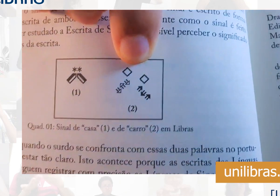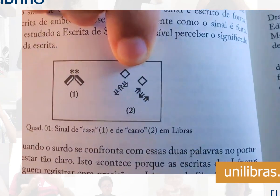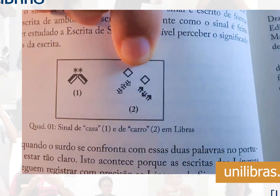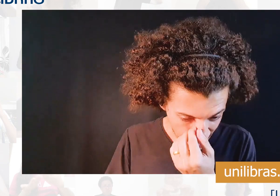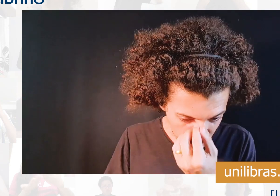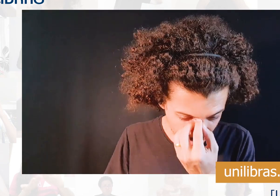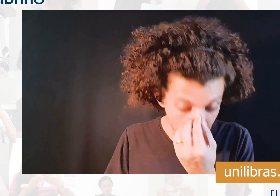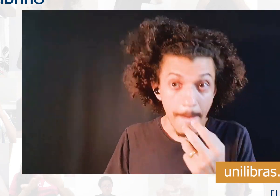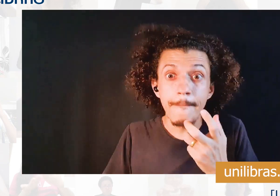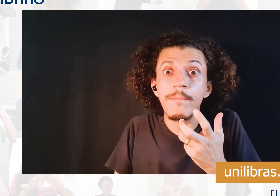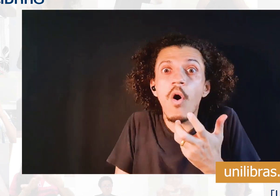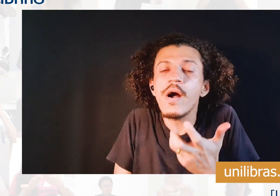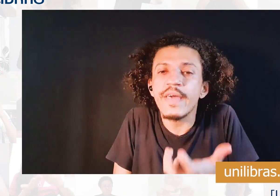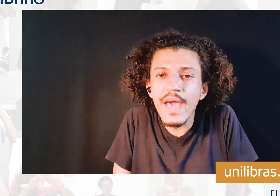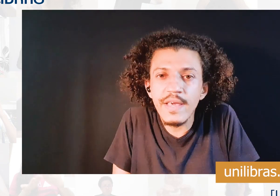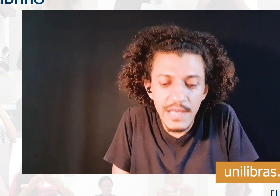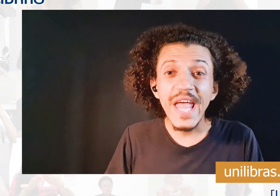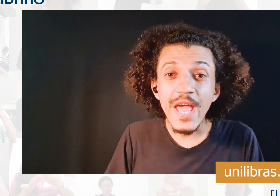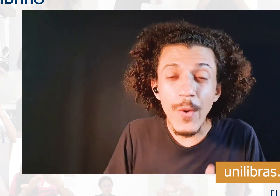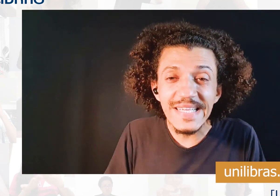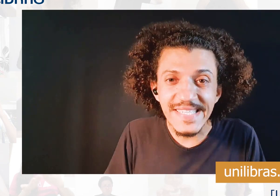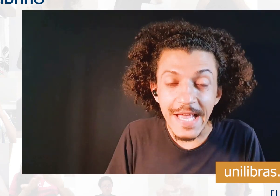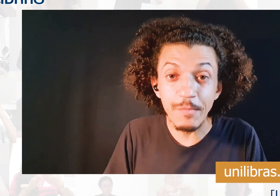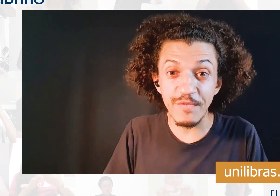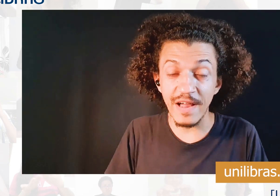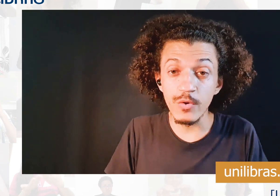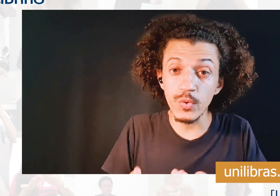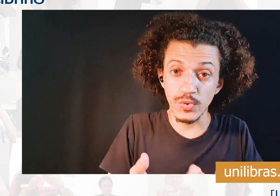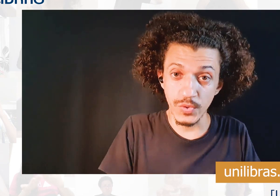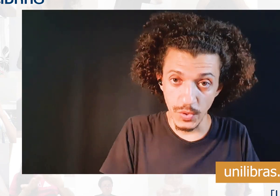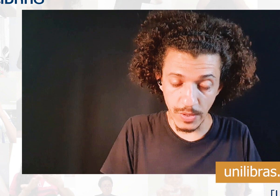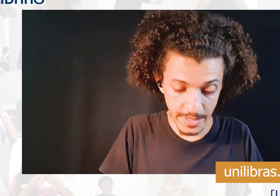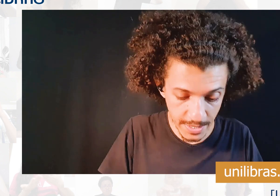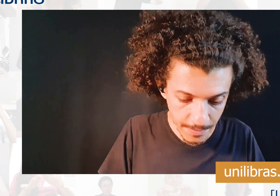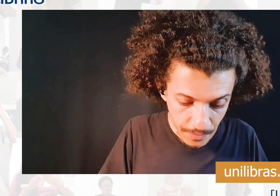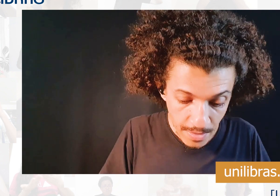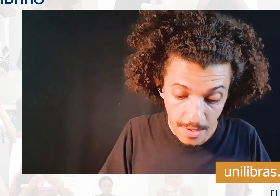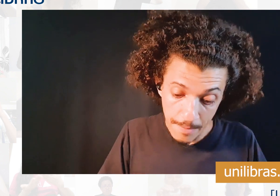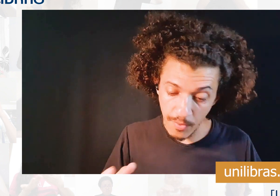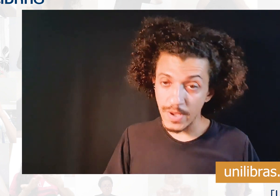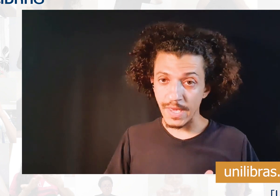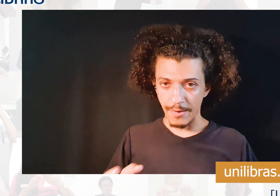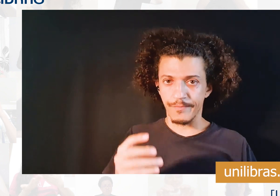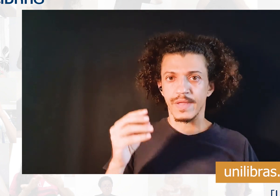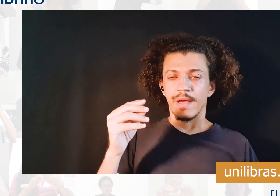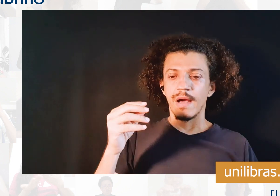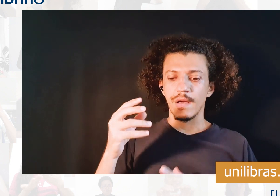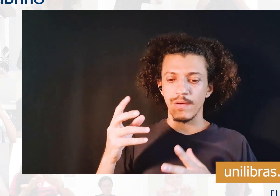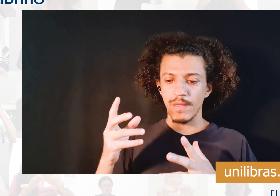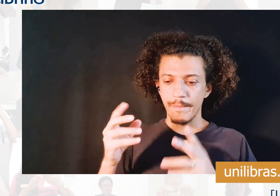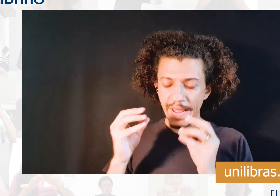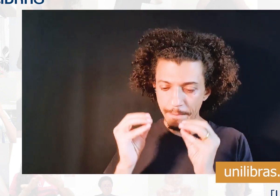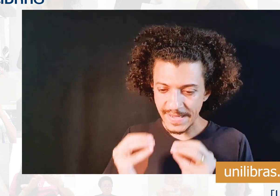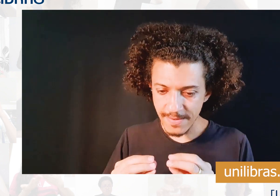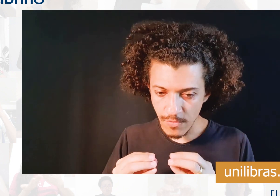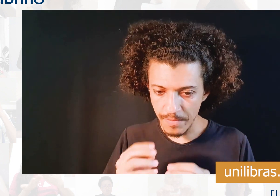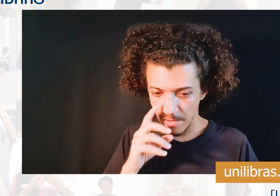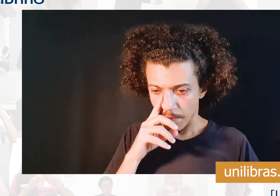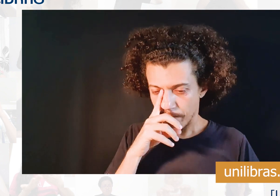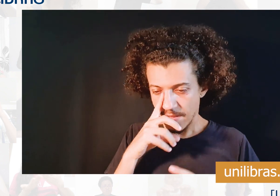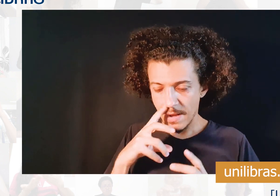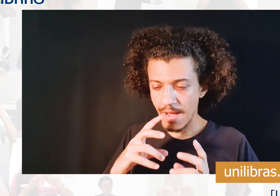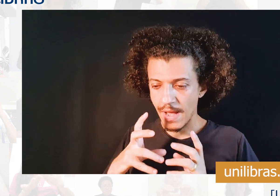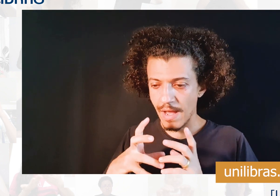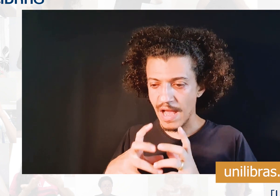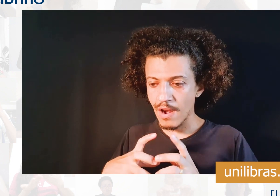Percebeu? Agora, por que dei o exemplo falando do surdo aqui? Porque, para e pensa